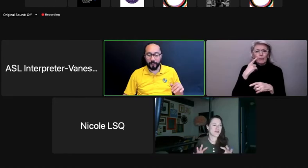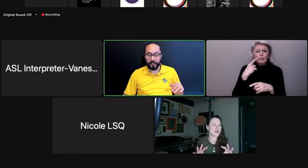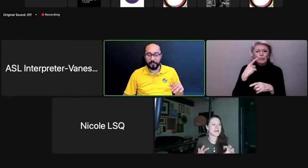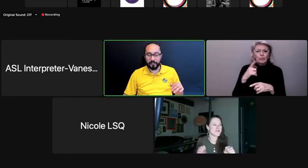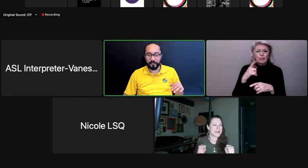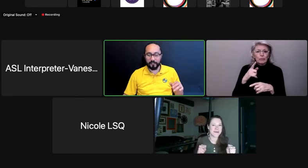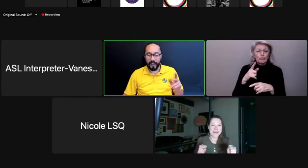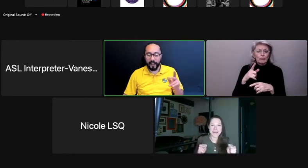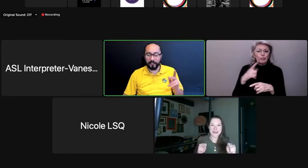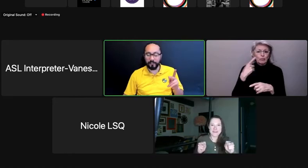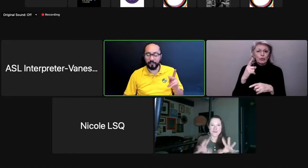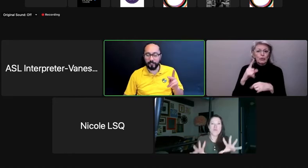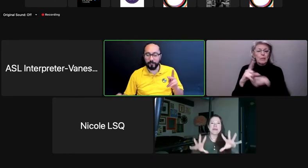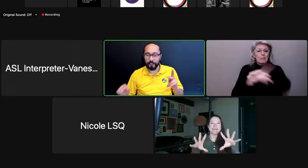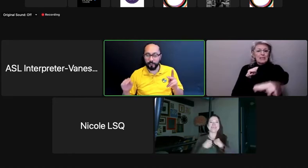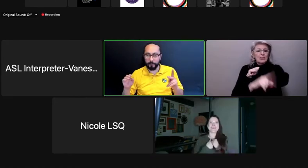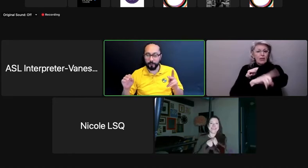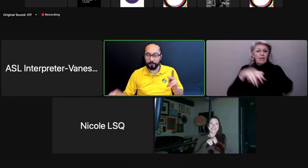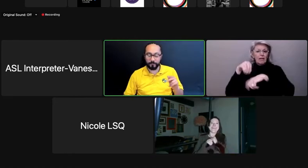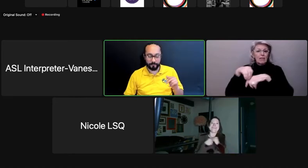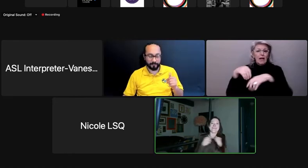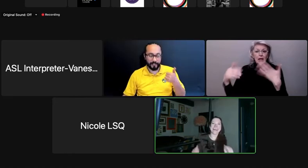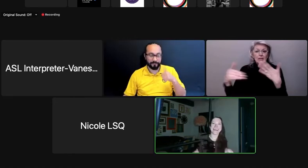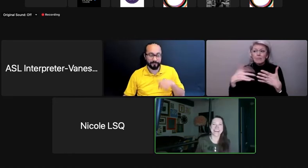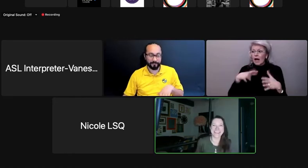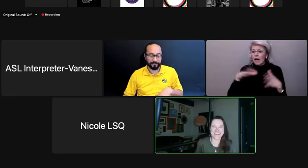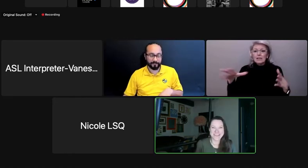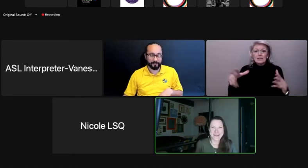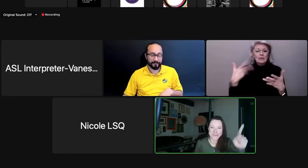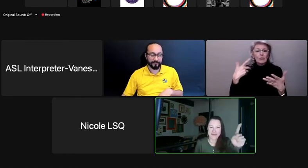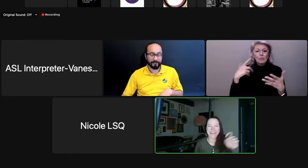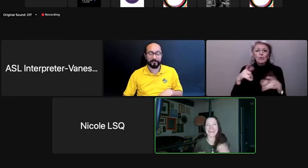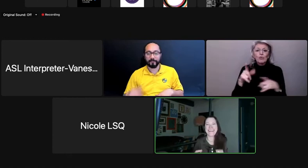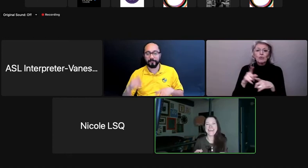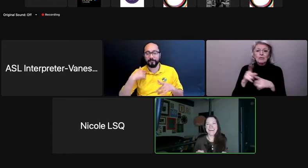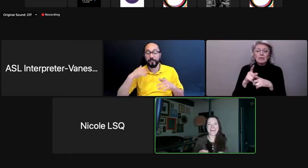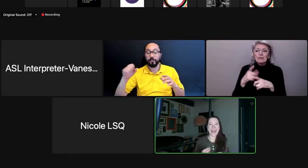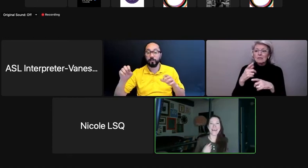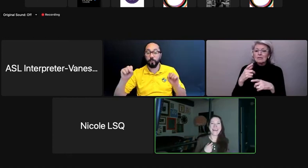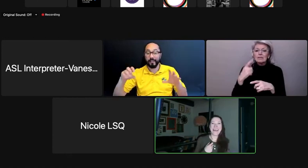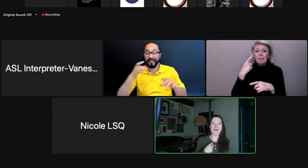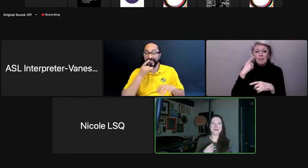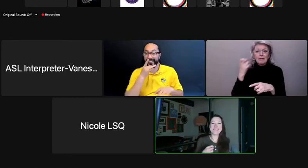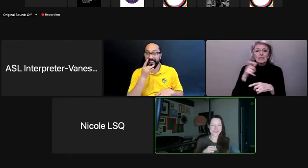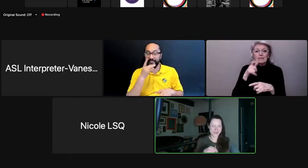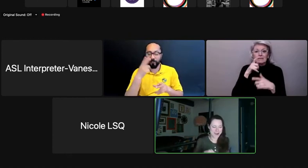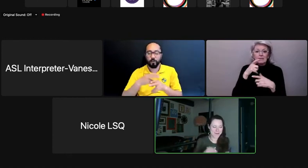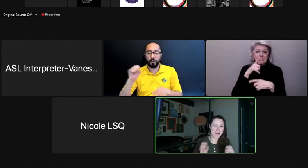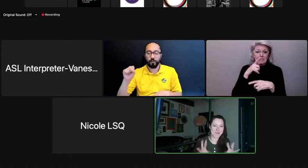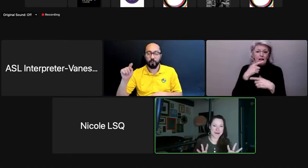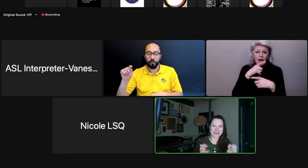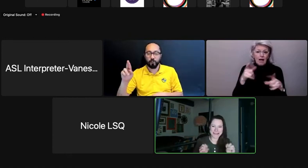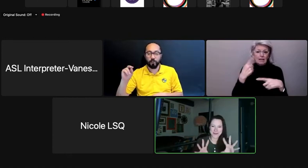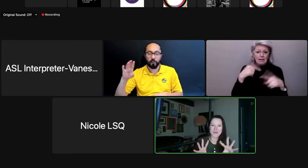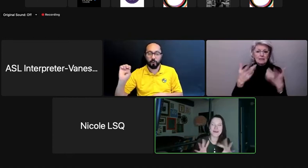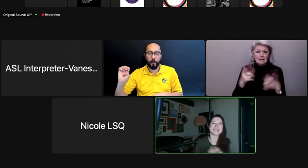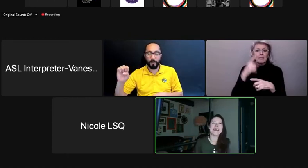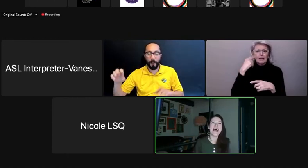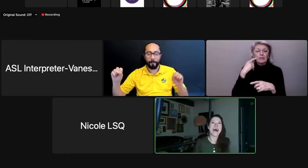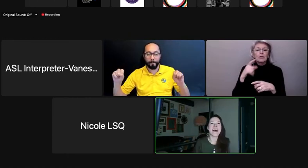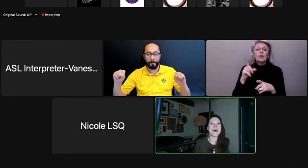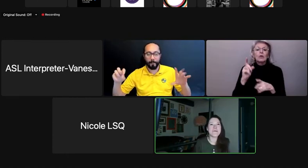pour ce qui est du personnel dans un espace pour ce qui est de la base du langage des signes alors oui Chris